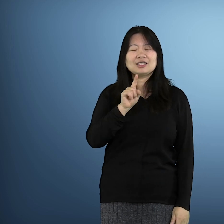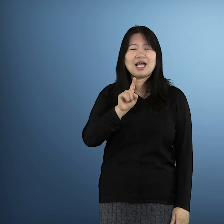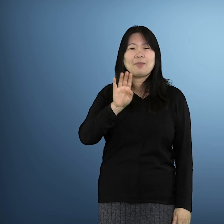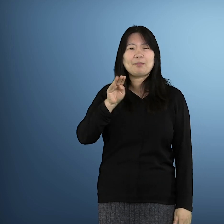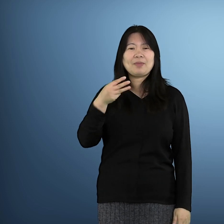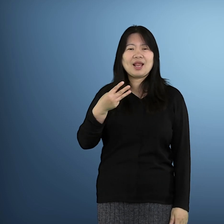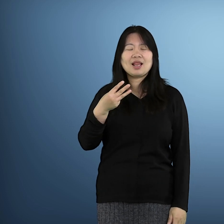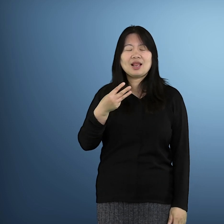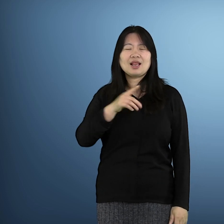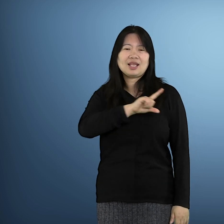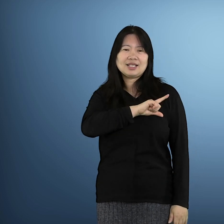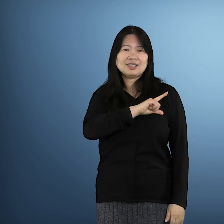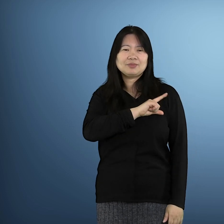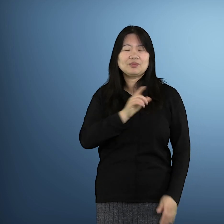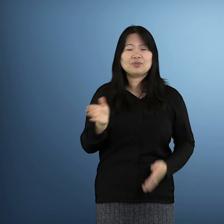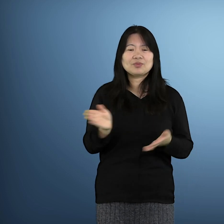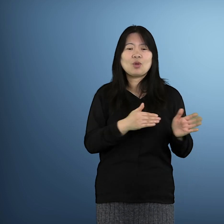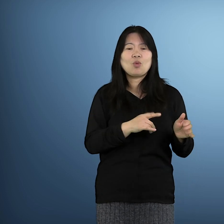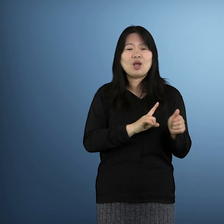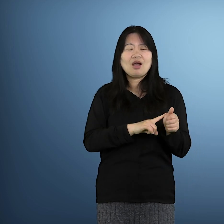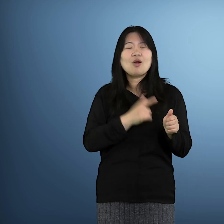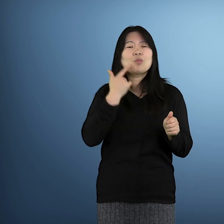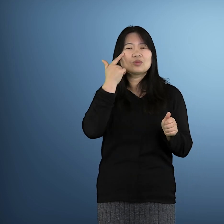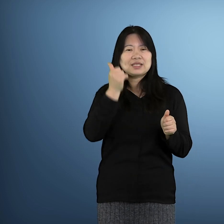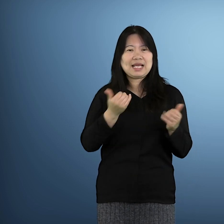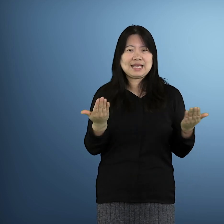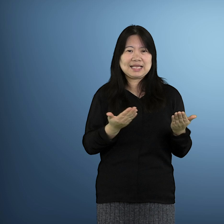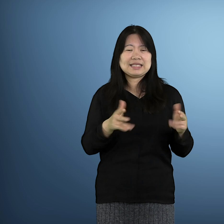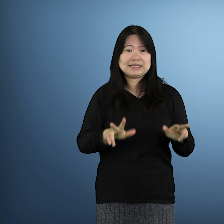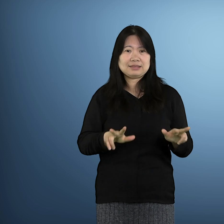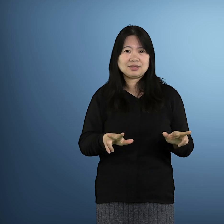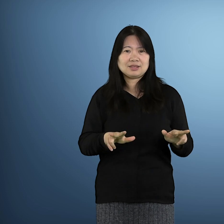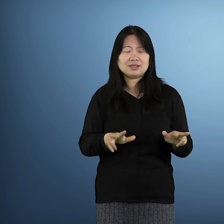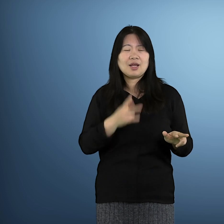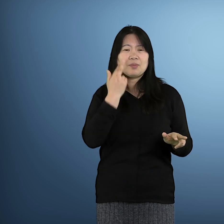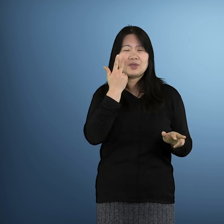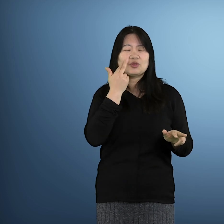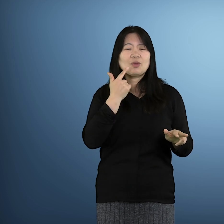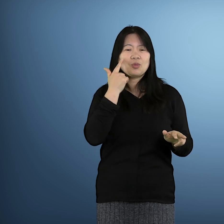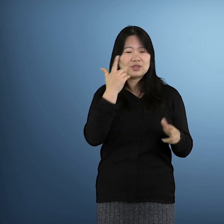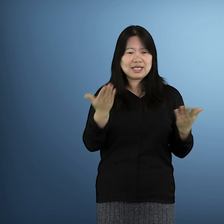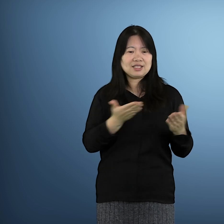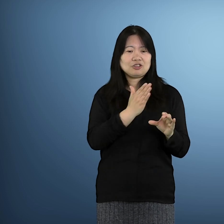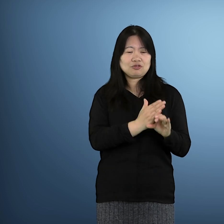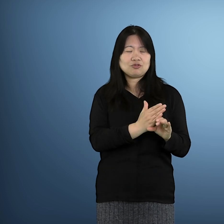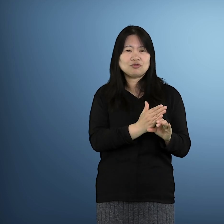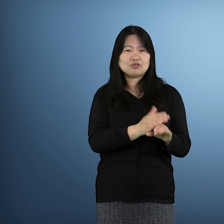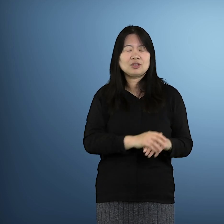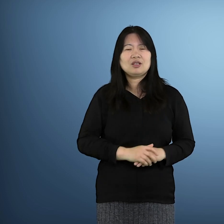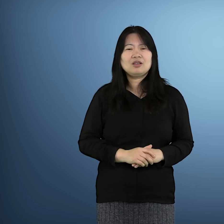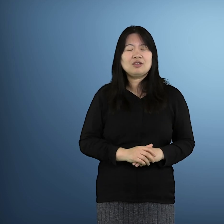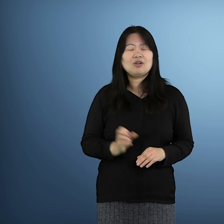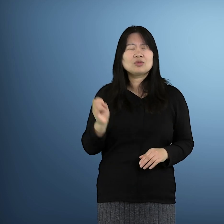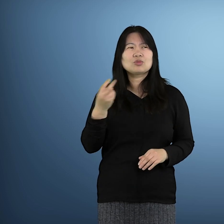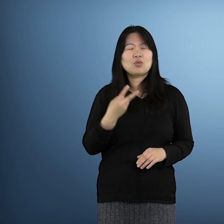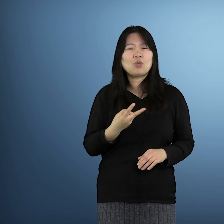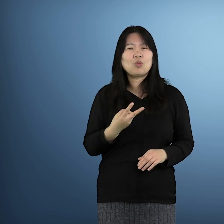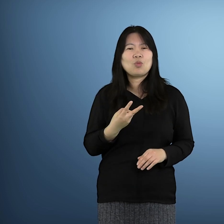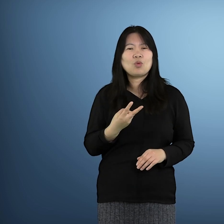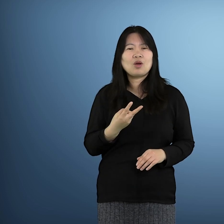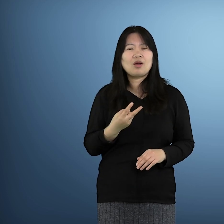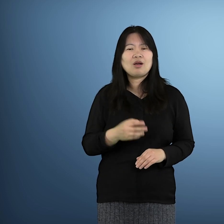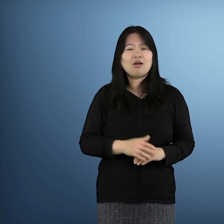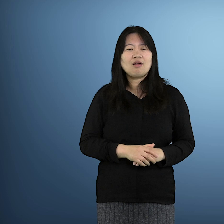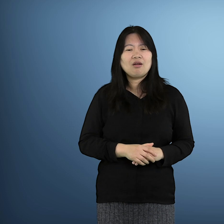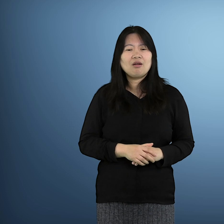라벨이라는 분하고 이분은 목회자예요. 현재 미국의 목회자이시고 또